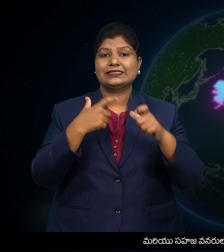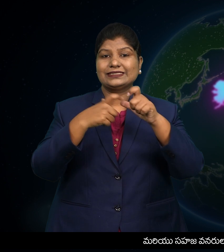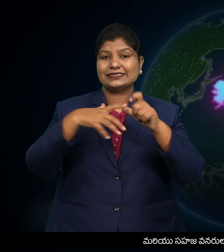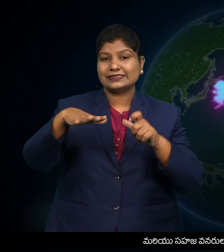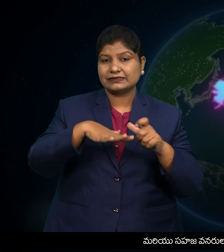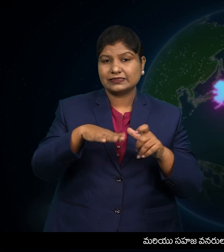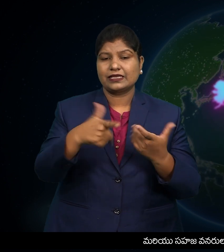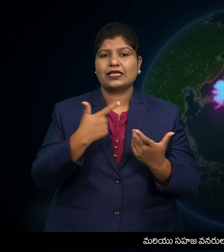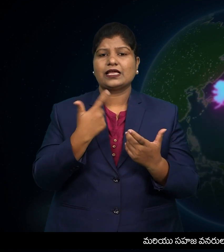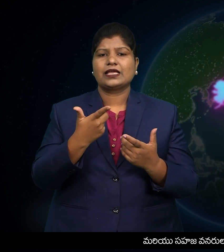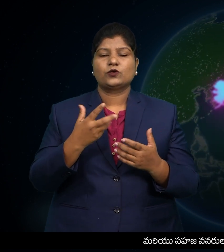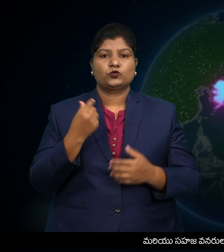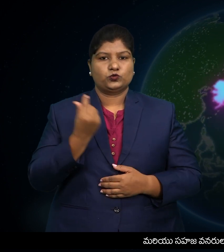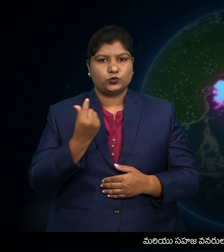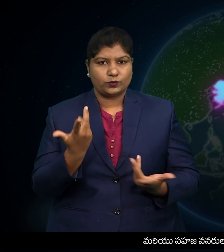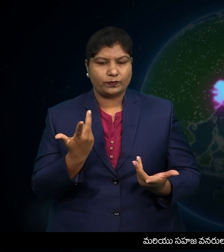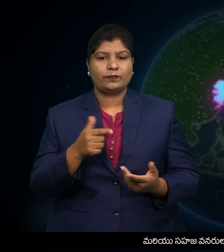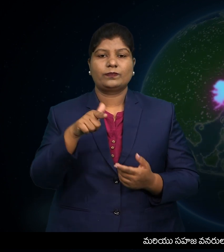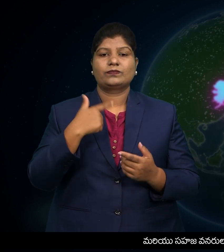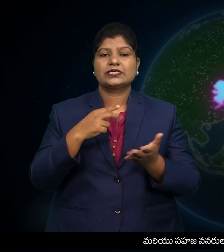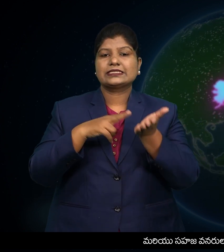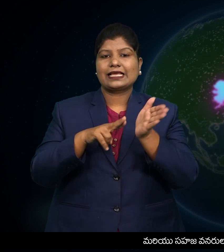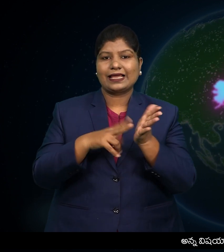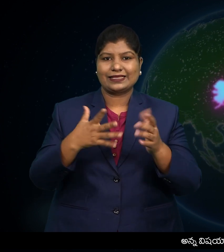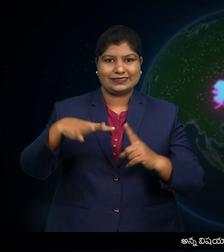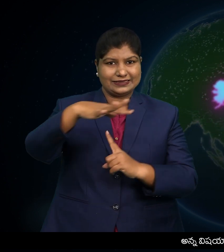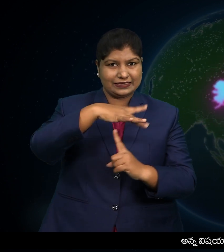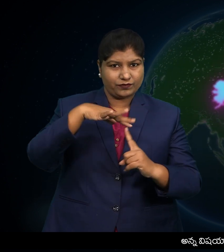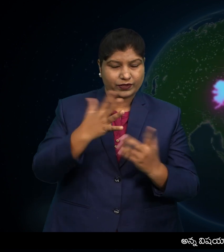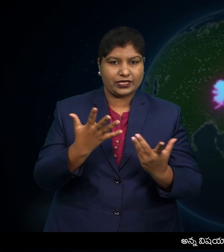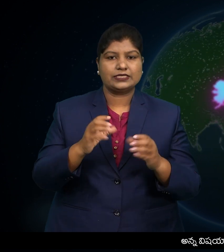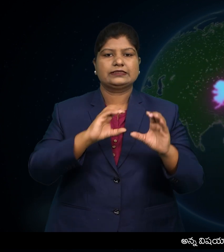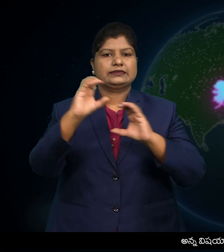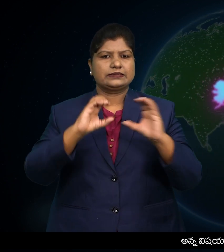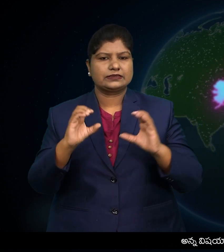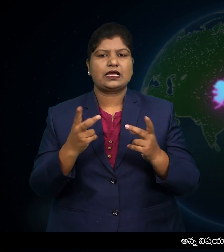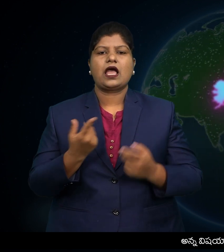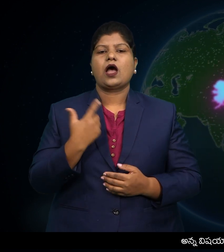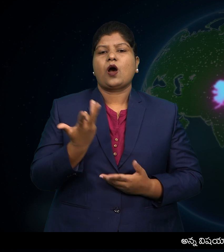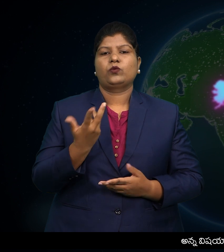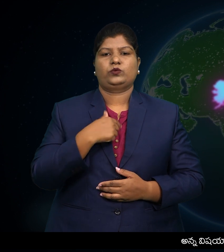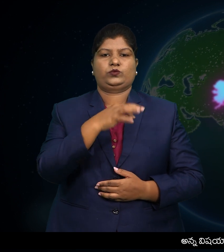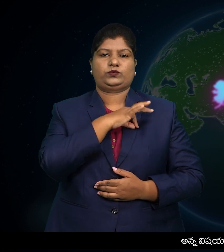సహజ వనరులను ఏ విధంగా ఉపయోగించుకున్నారు అన్న విషయం మనం తెలుసుకుందాం.